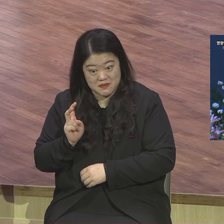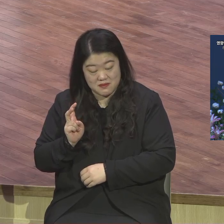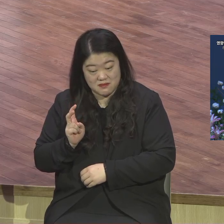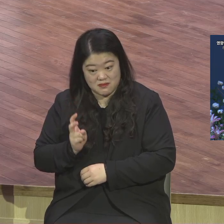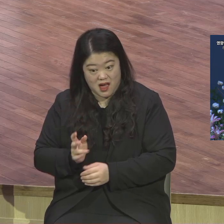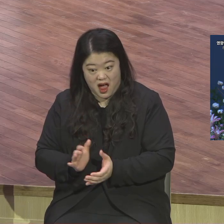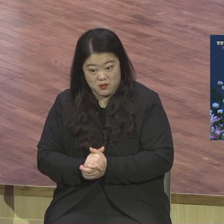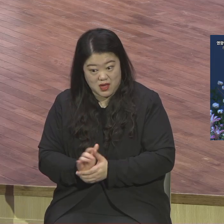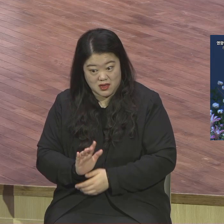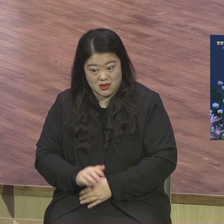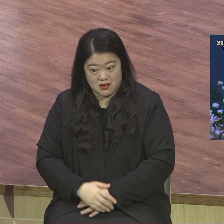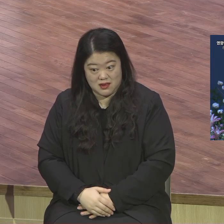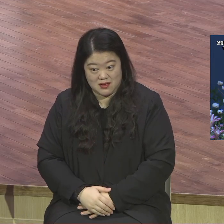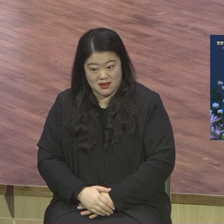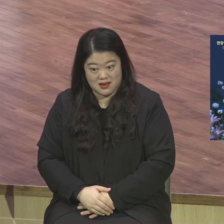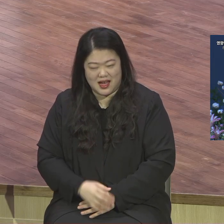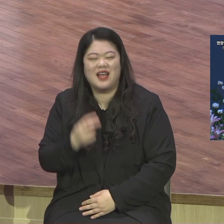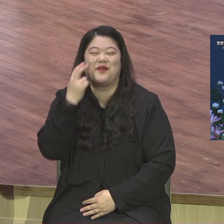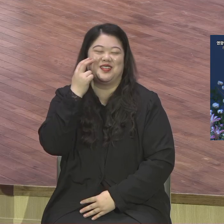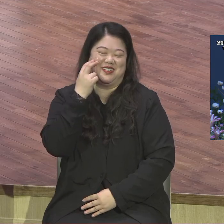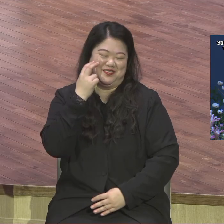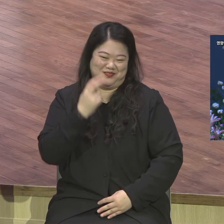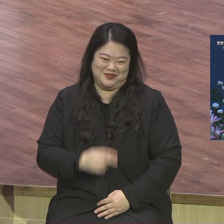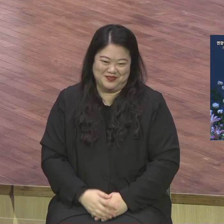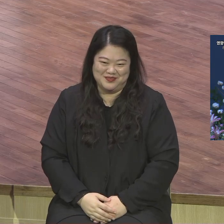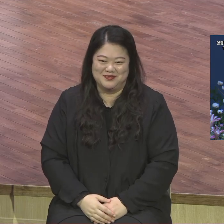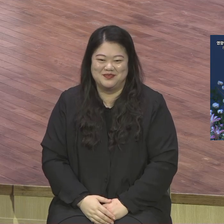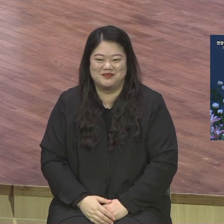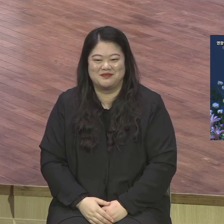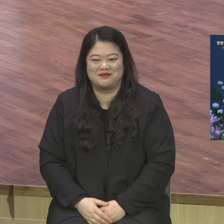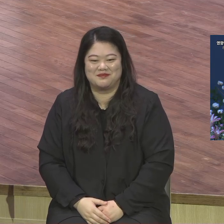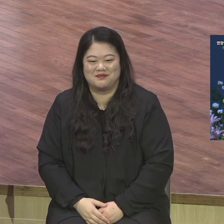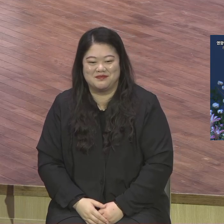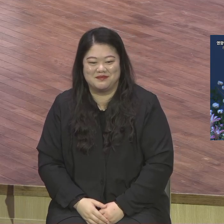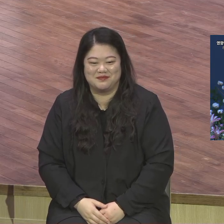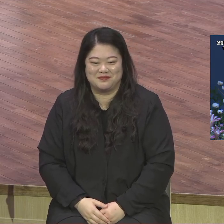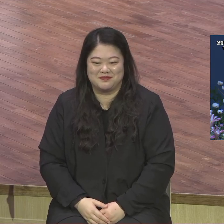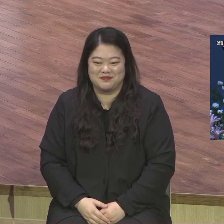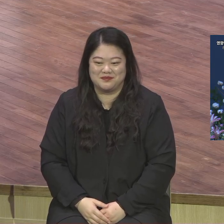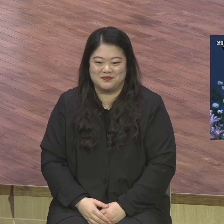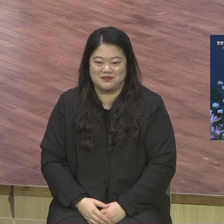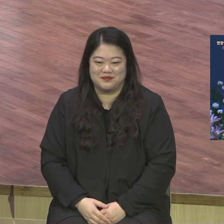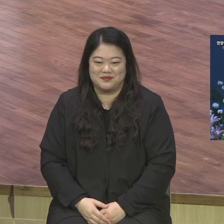웃자는 얘기입니다만은 제가 말씀드린 이 요지는